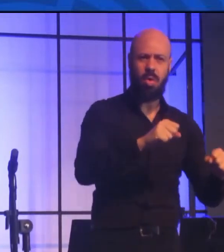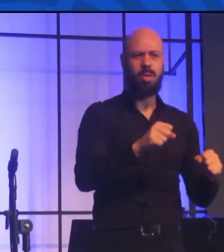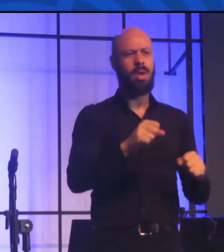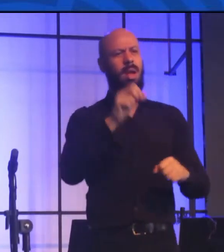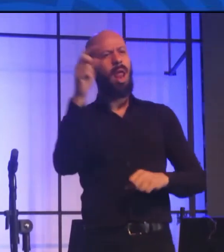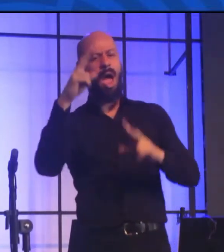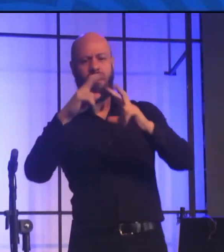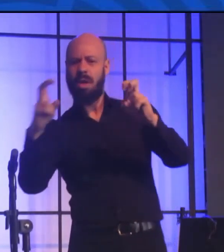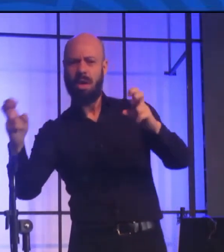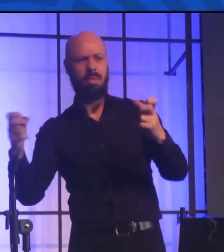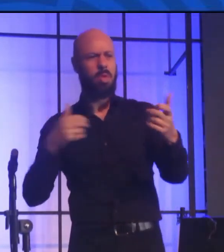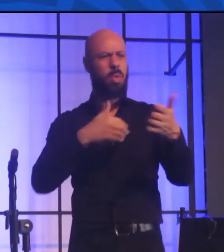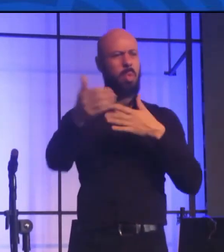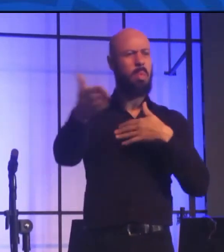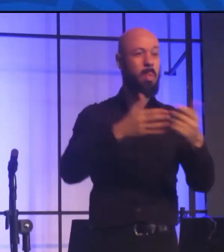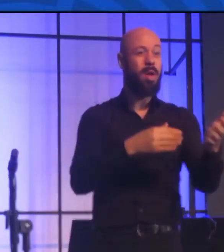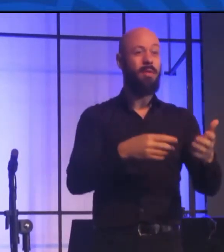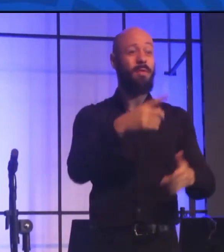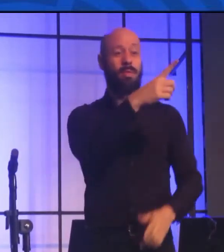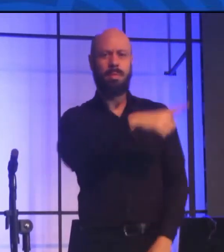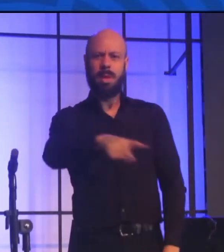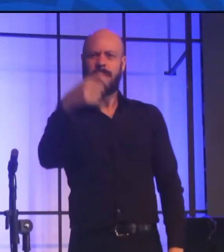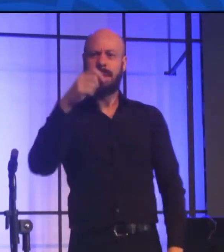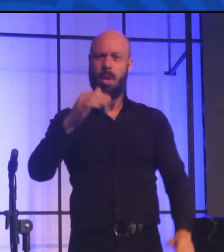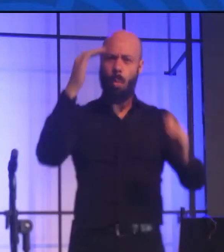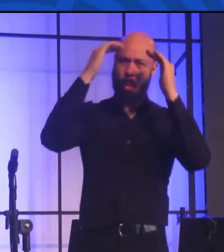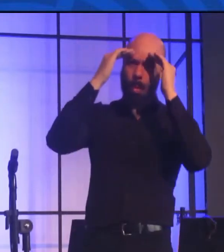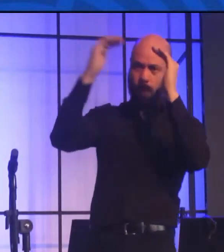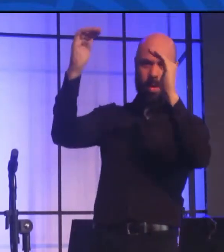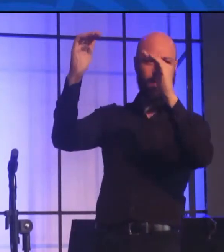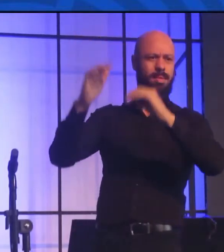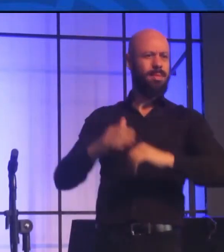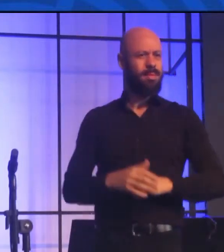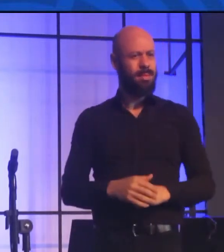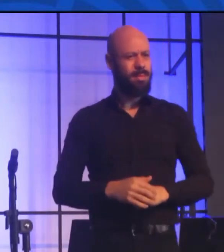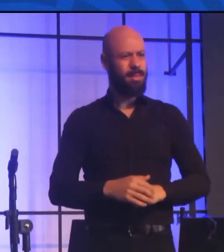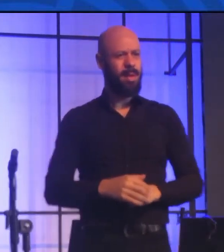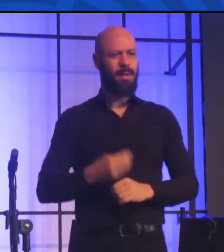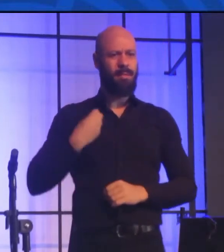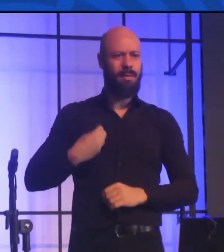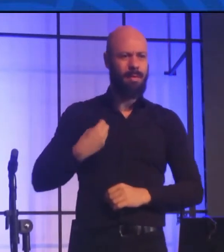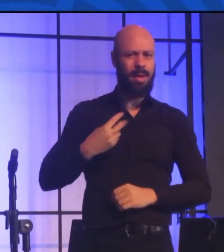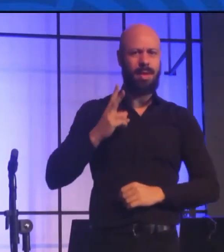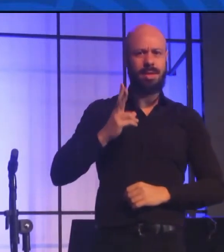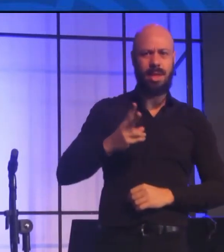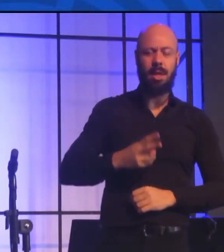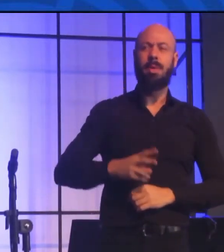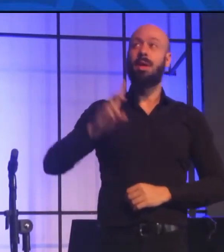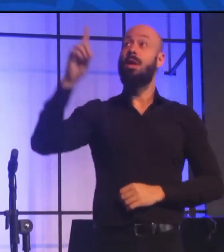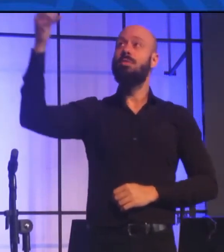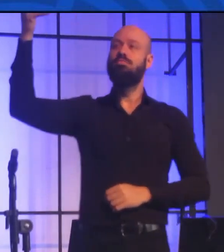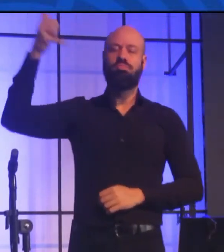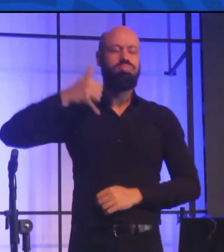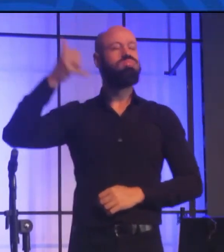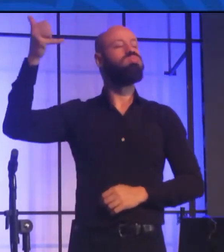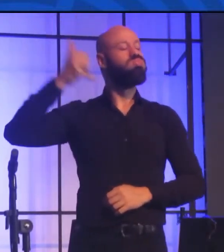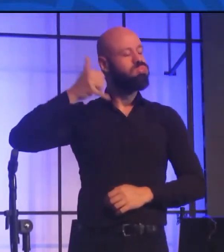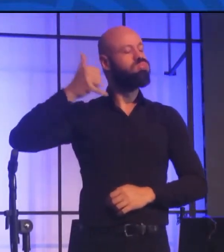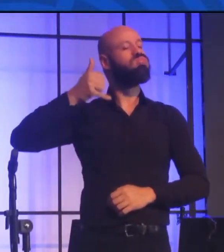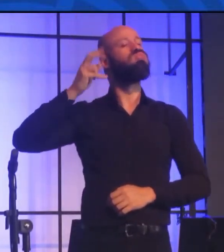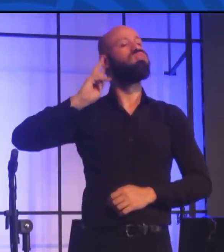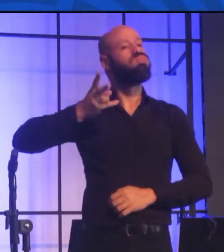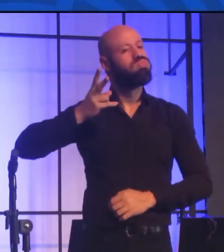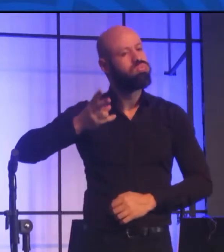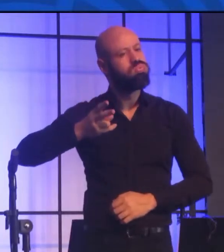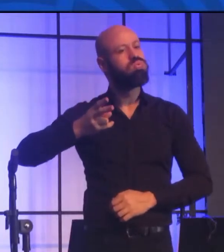está em Florianópolis ou se está em Canoas. O que importa é que você viva a sua vida ouvindo a Deus, se posicionando diante